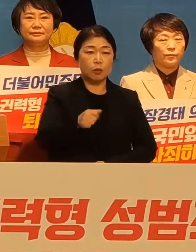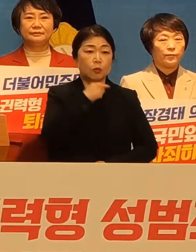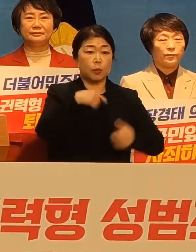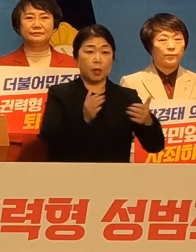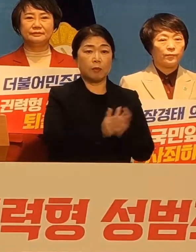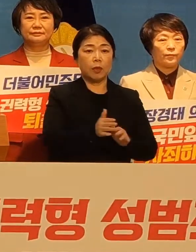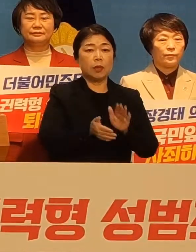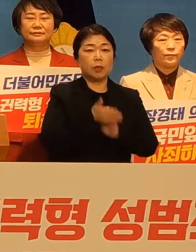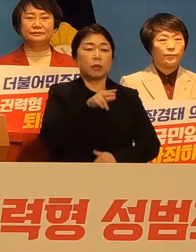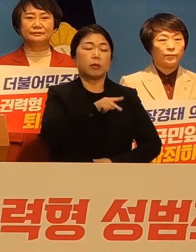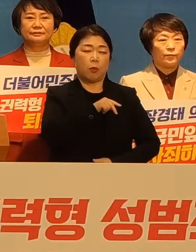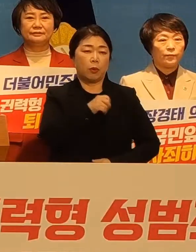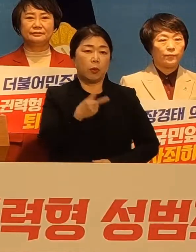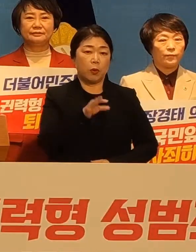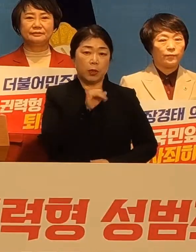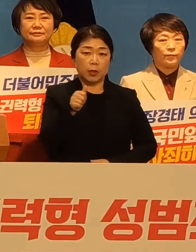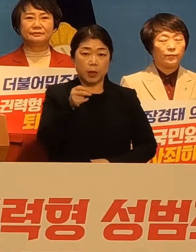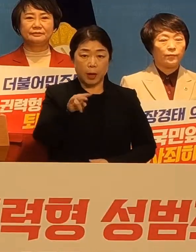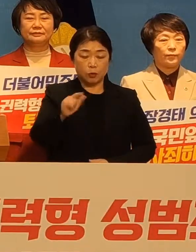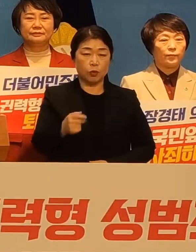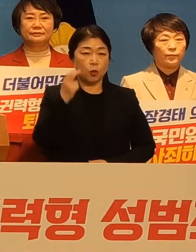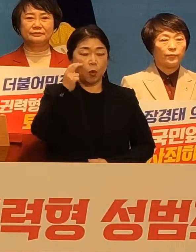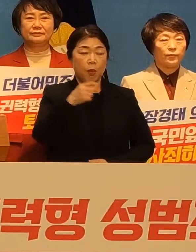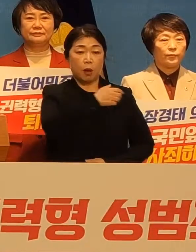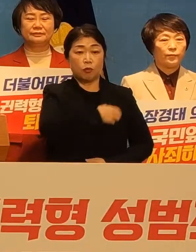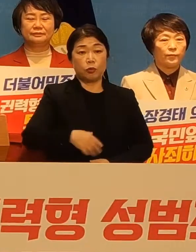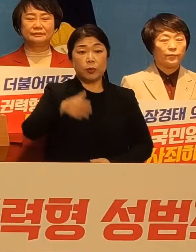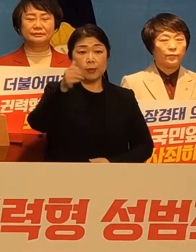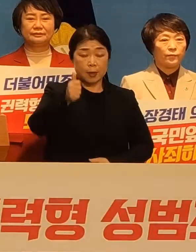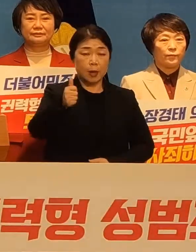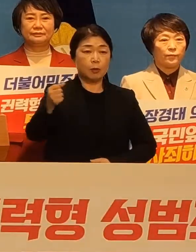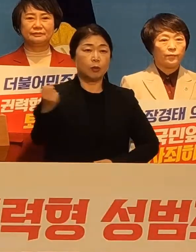여성시의원님들 그리고 이해숙 송파구의회 의장님과